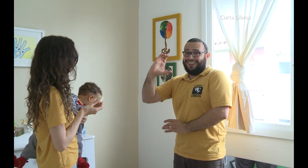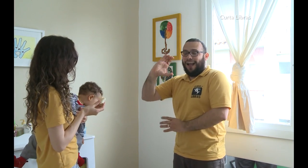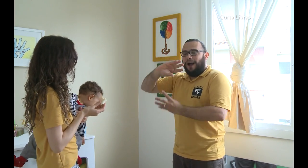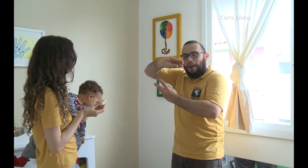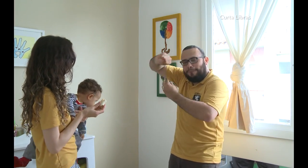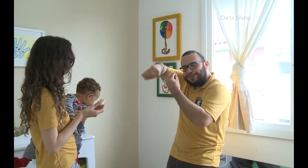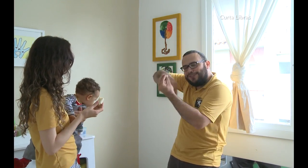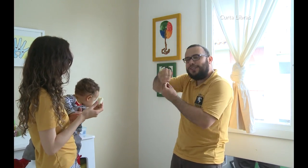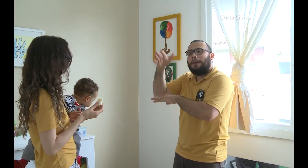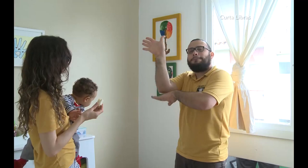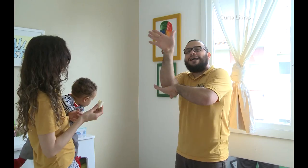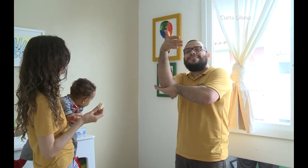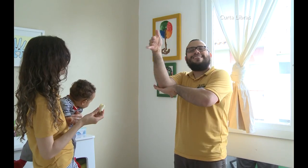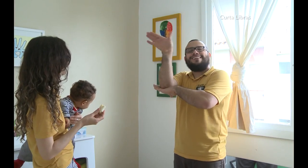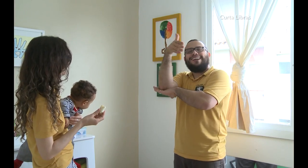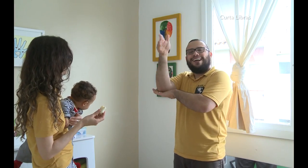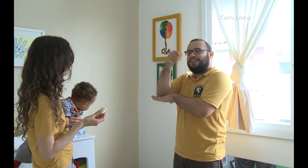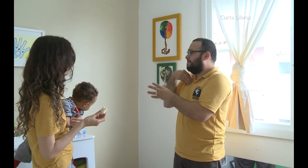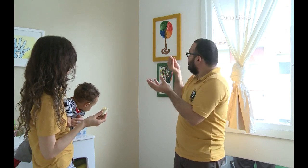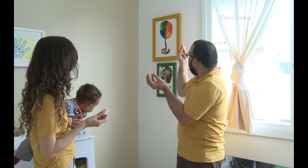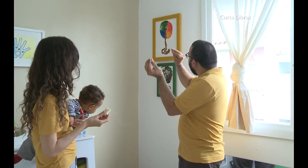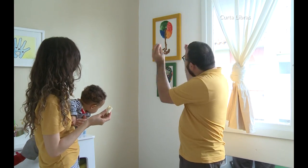das bandeiras E isso virou arte